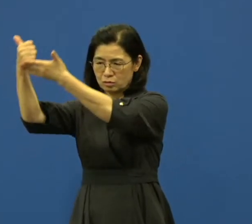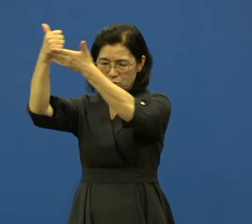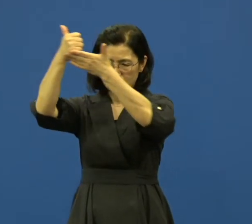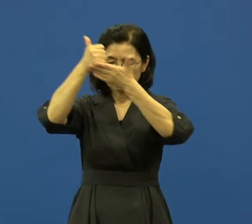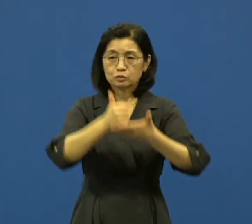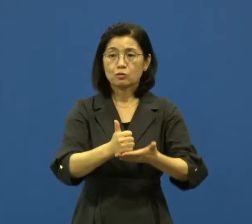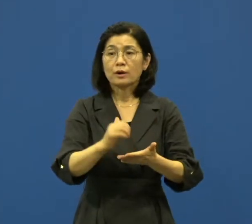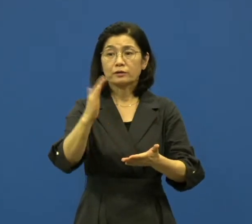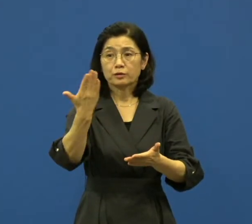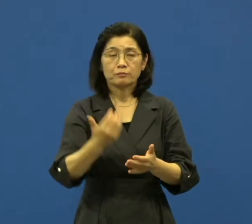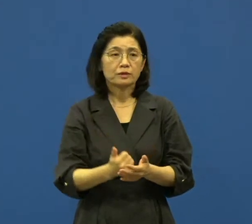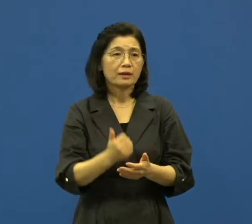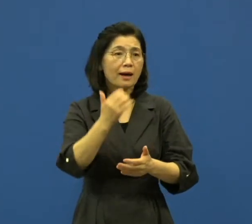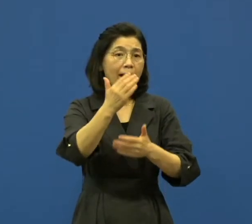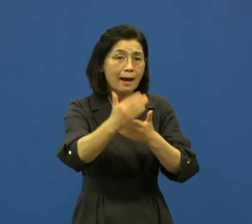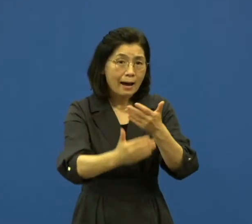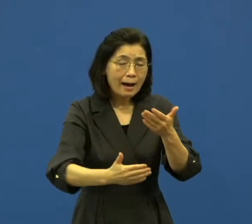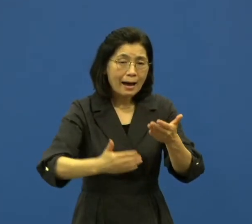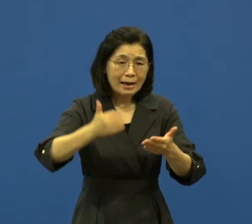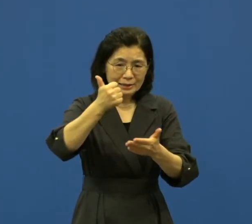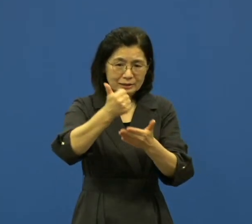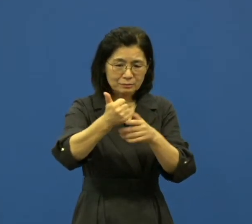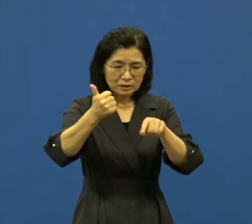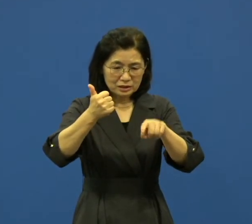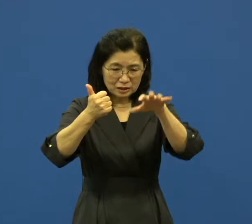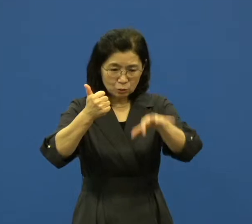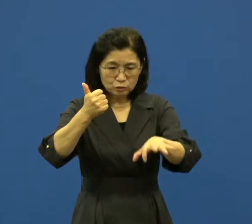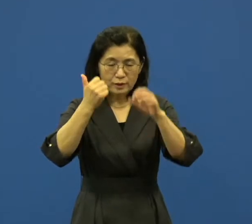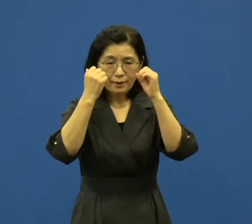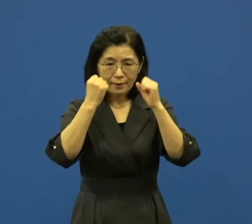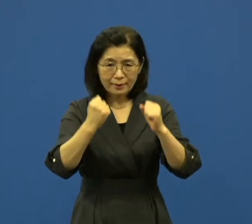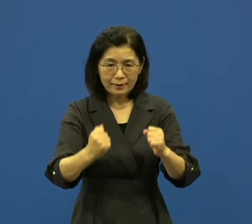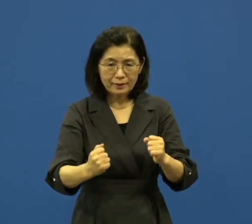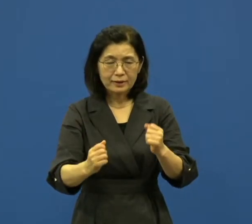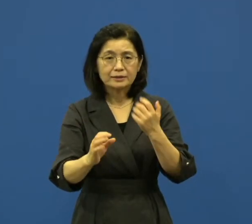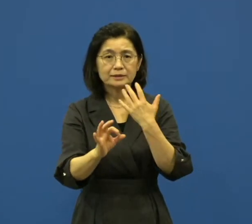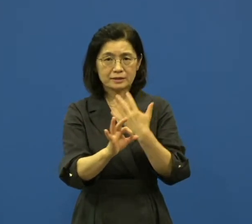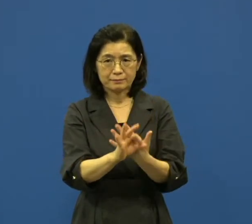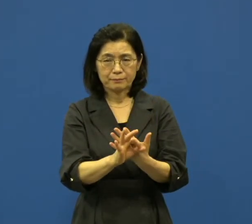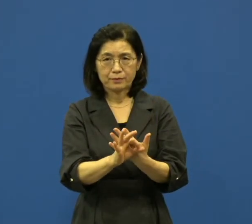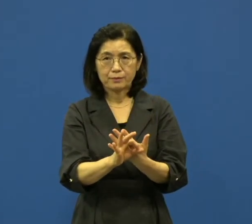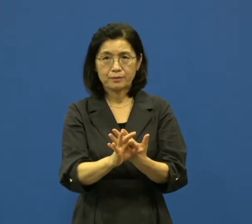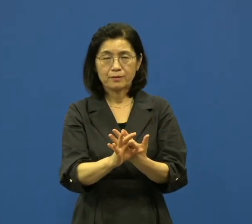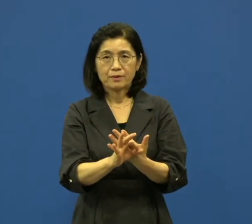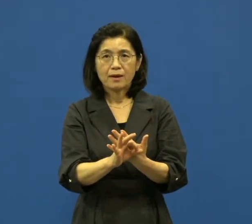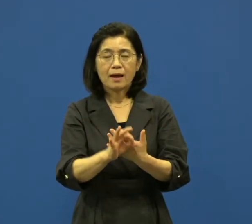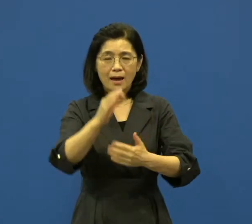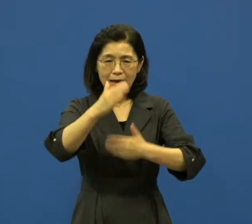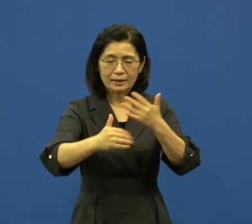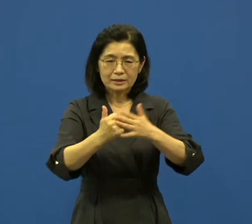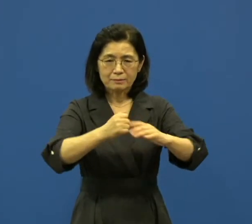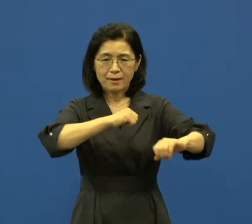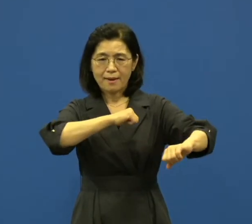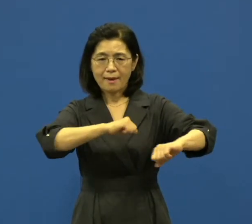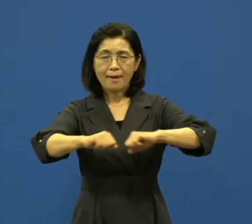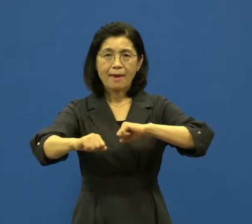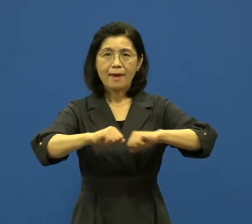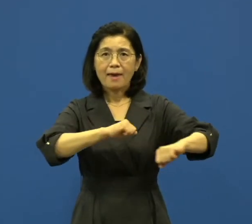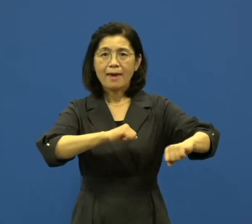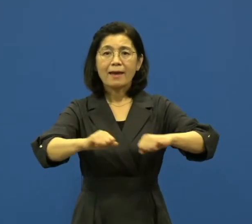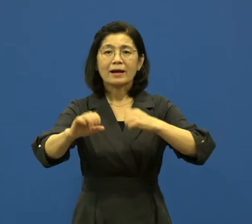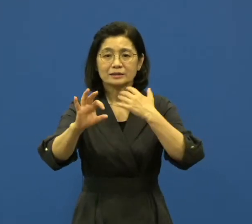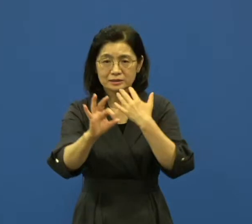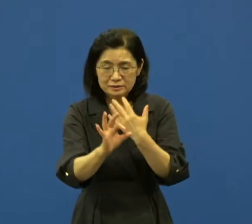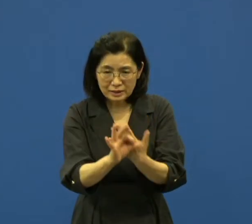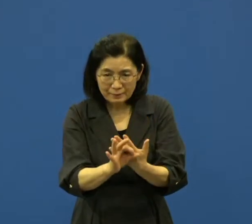하나님이시라면, 하나님이 여기 계시다면, 하나님이 살아계셔서 역사하신다면, 여러분, 이것을